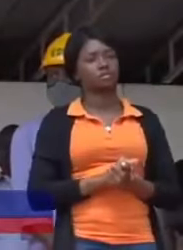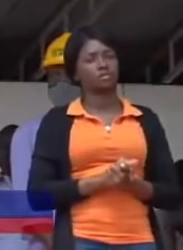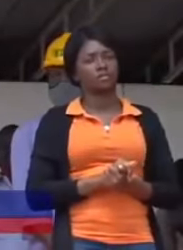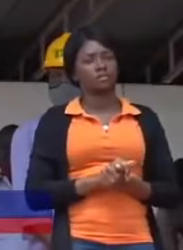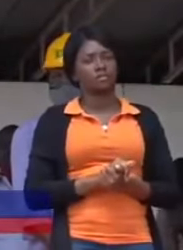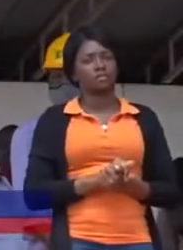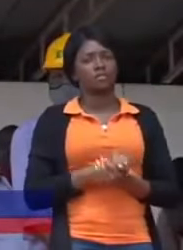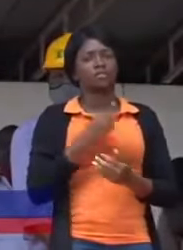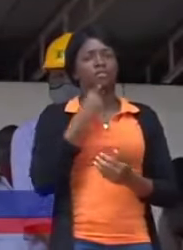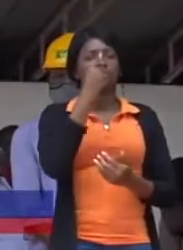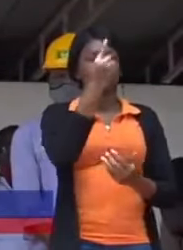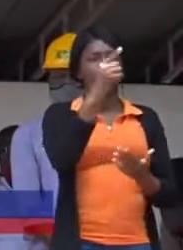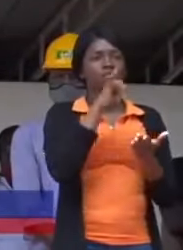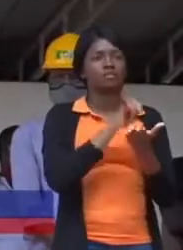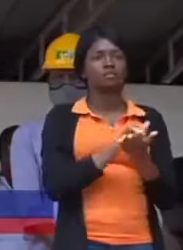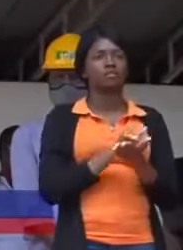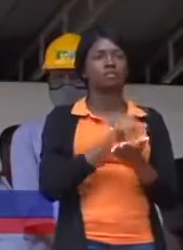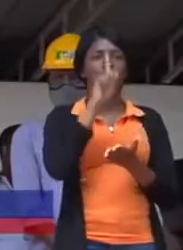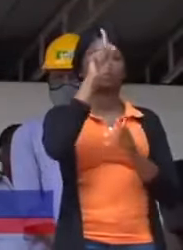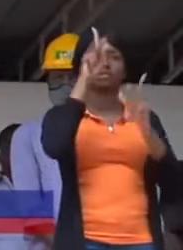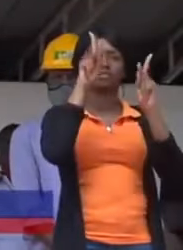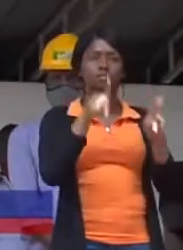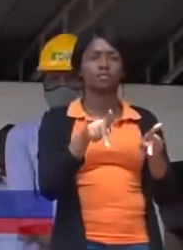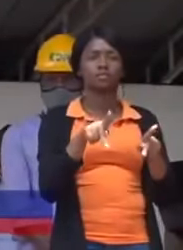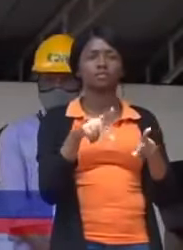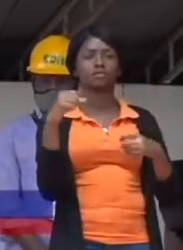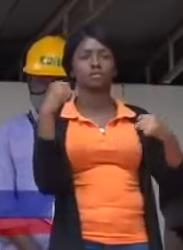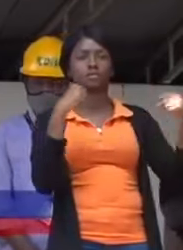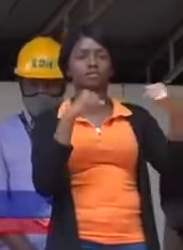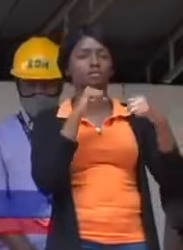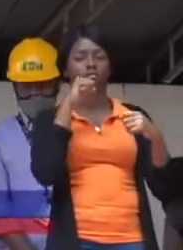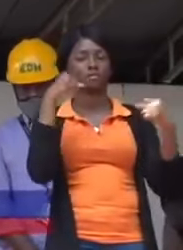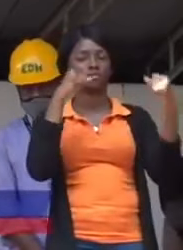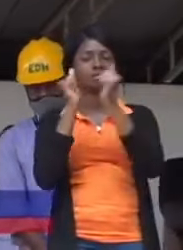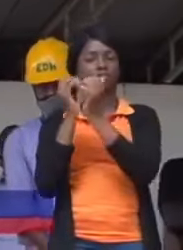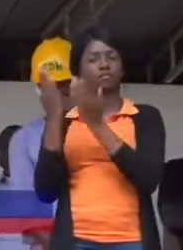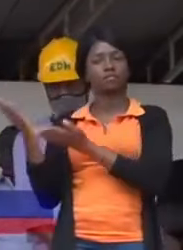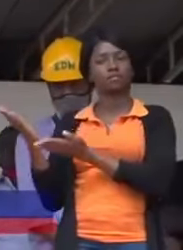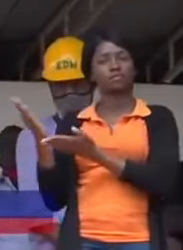Maman, nous m'avons besoin. Et me dire ça, au monde qui a besoin de goûter, c'est pas moi, jeune.